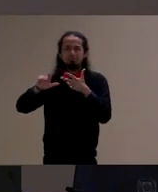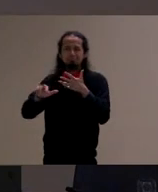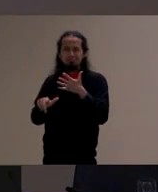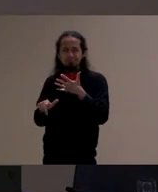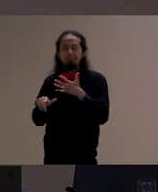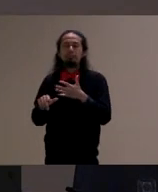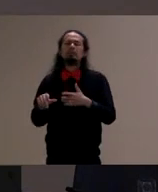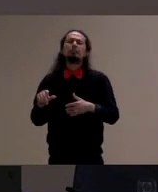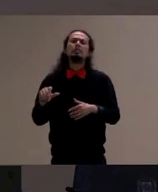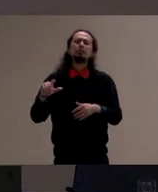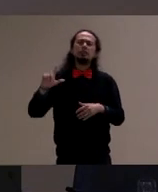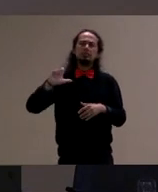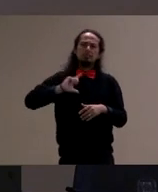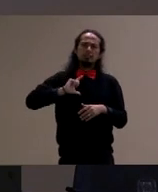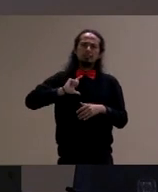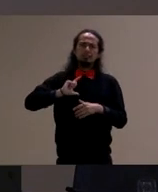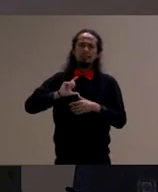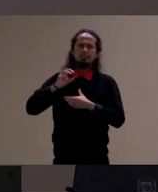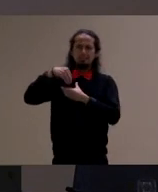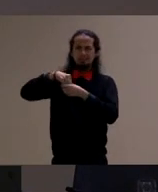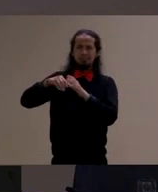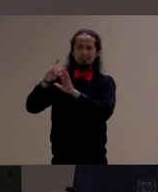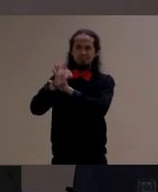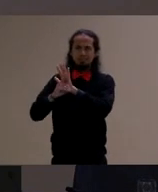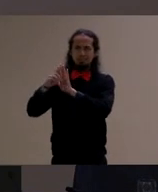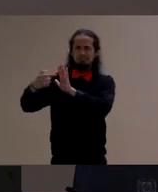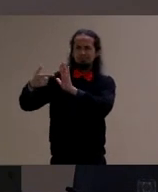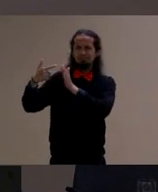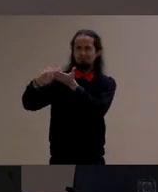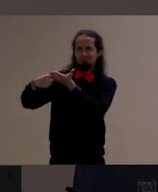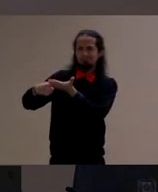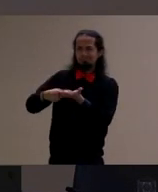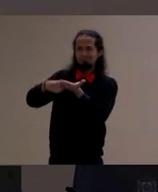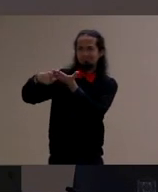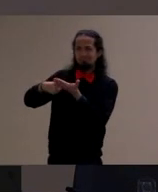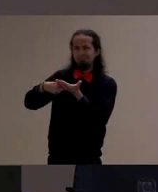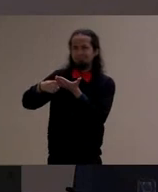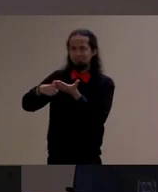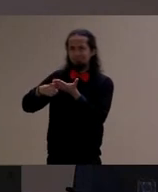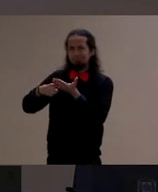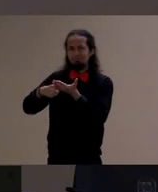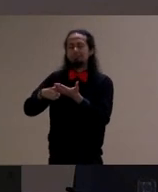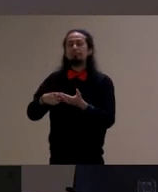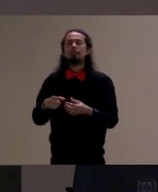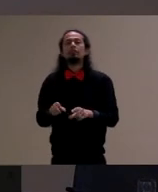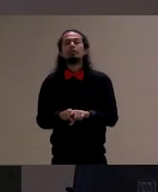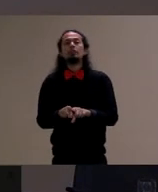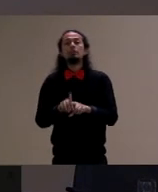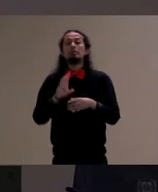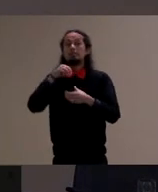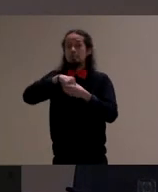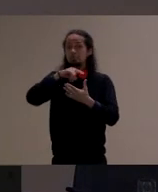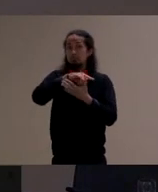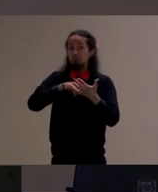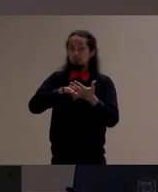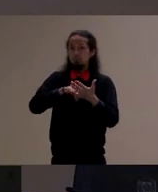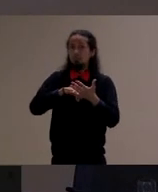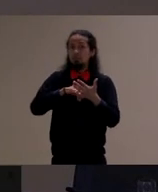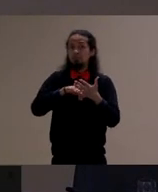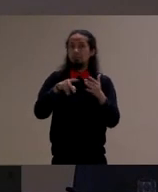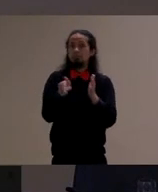demarcadas nas diretrizes e que estão demarcadas nos do e da rede Municipal de Ensino de